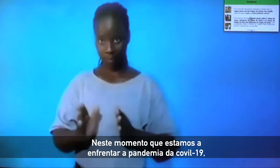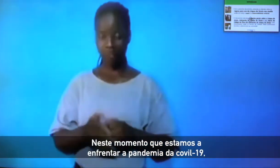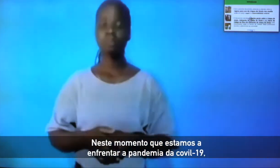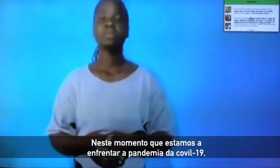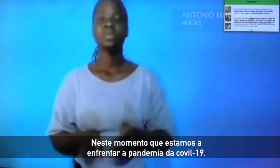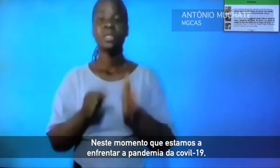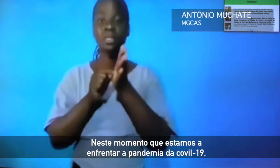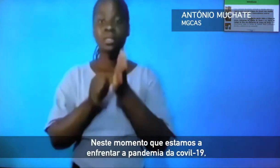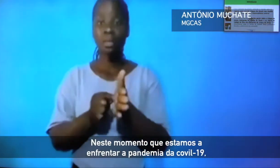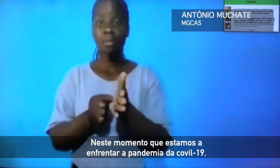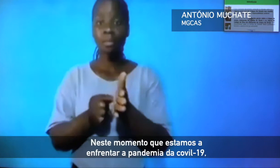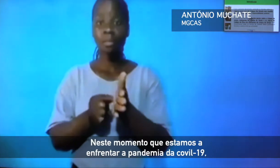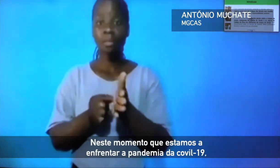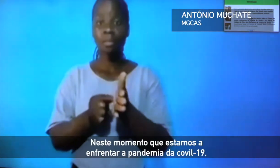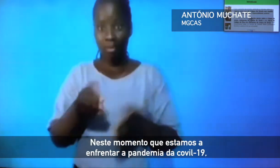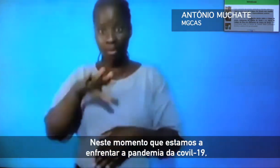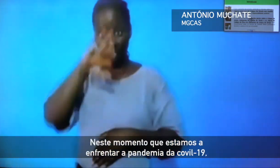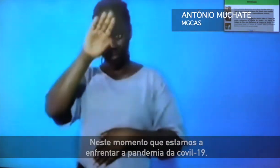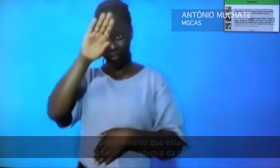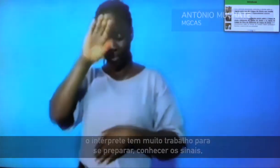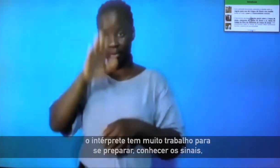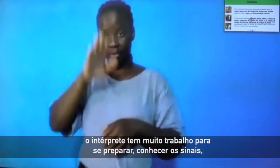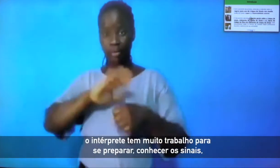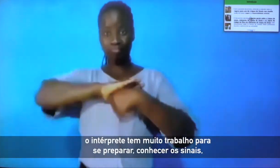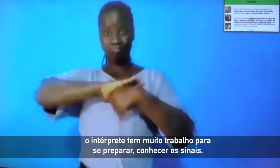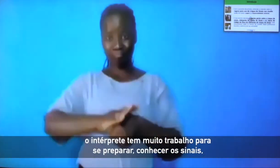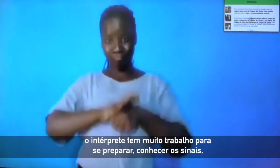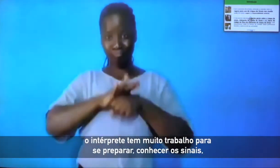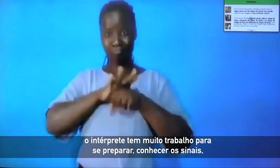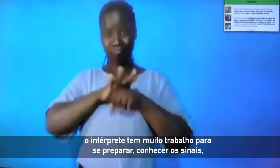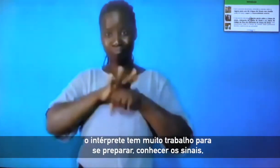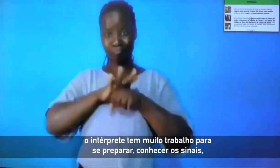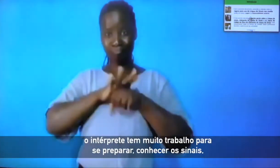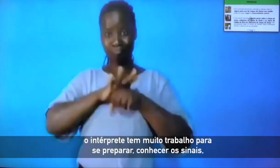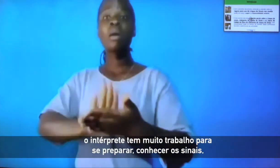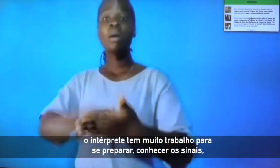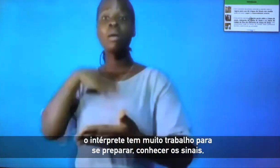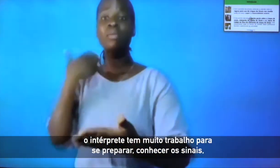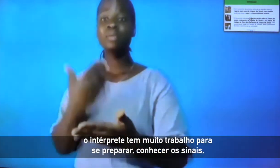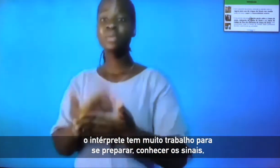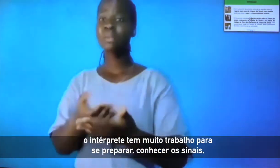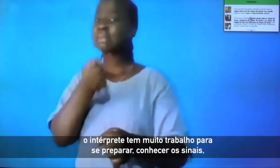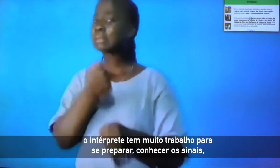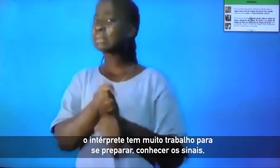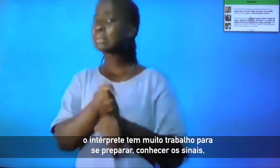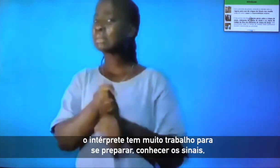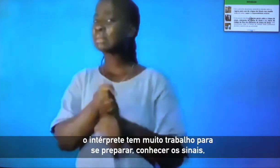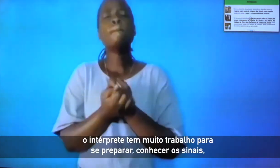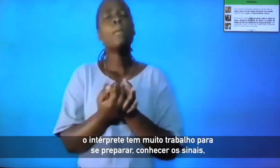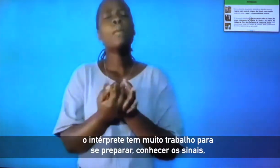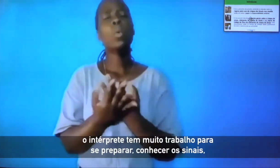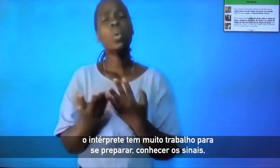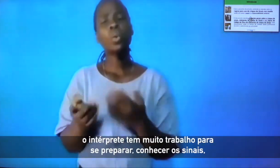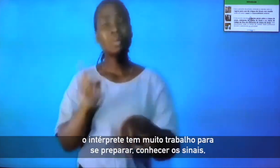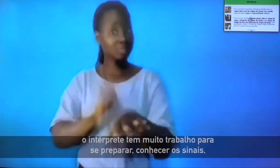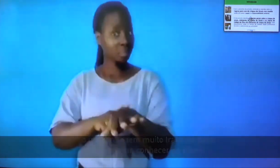enfrentar esta questão da Covid-19, o intérprete tem tanto trabalho para poder se preparar, preparar os